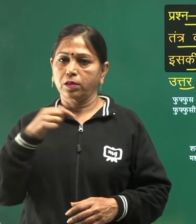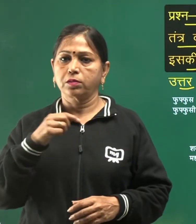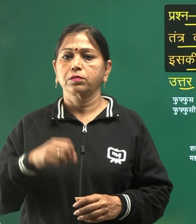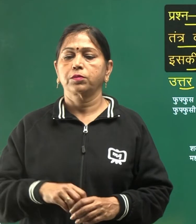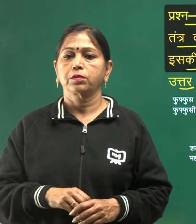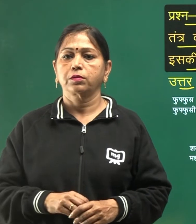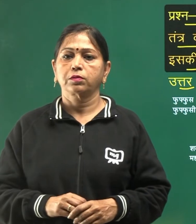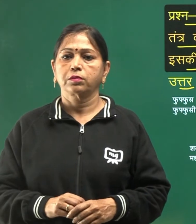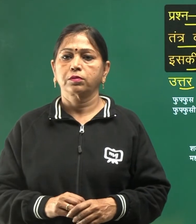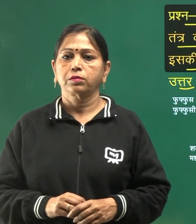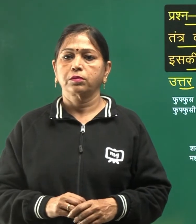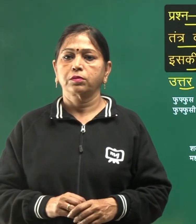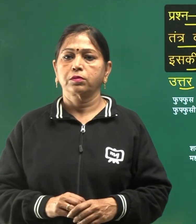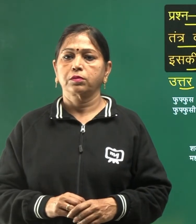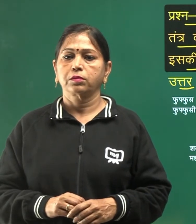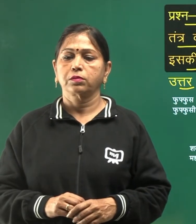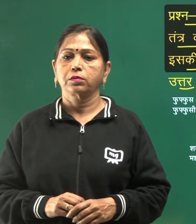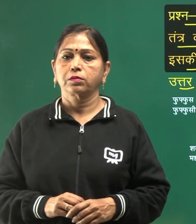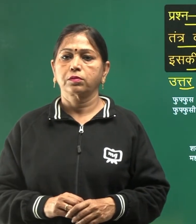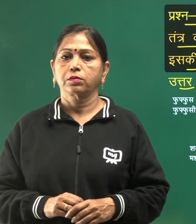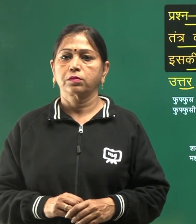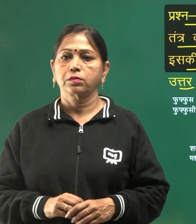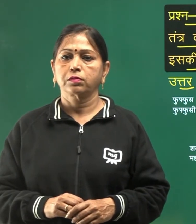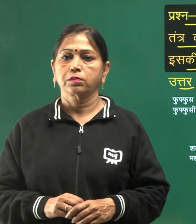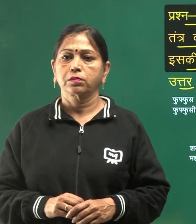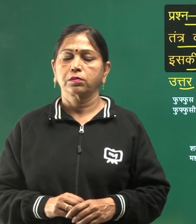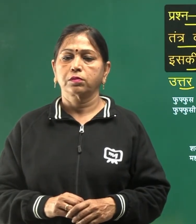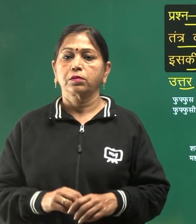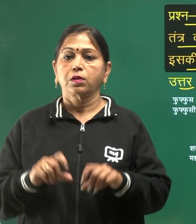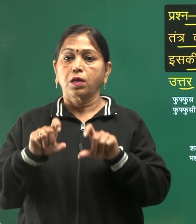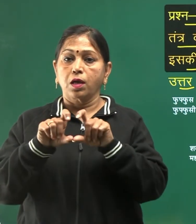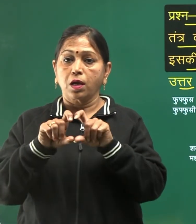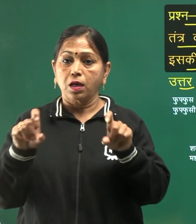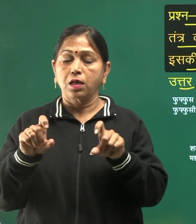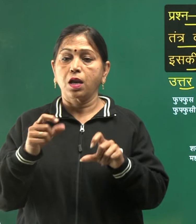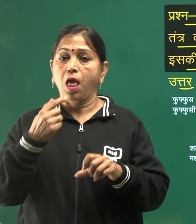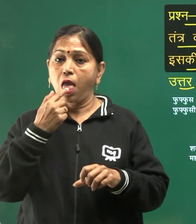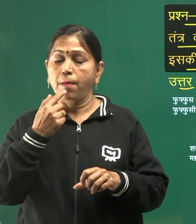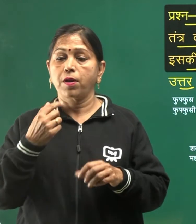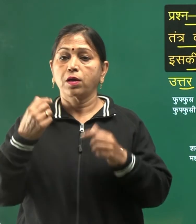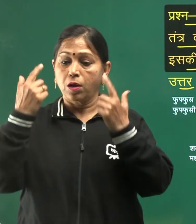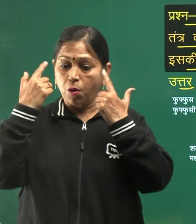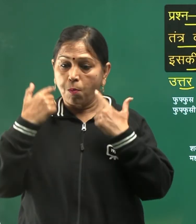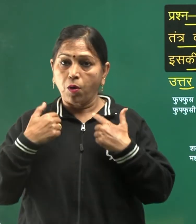जिसमें शुद्ध रुधिर शरीर के विभिन्न भागों में जाता है।